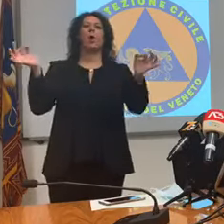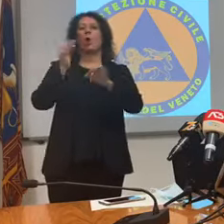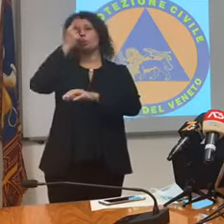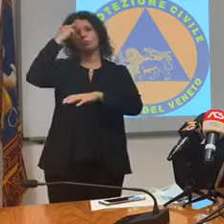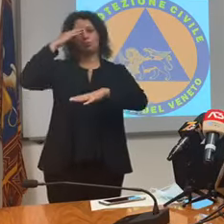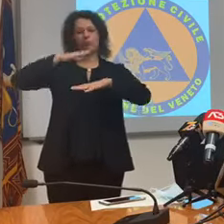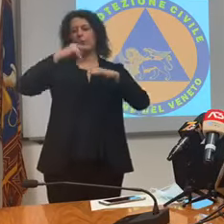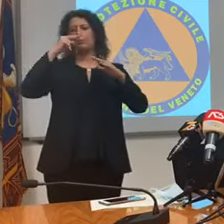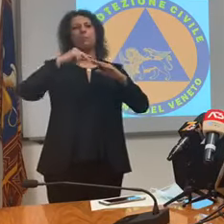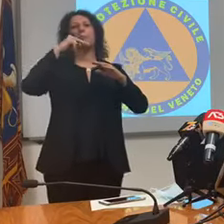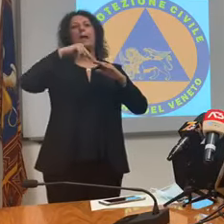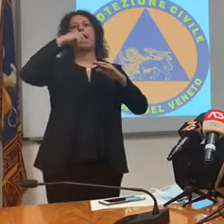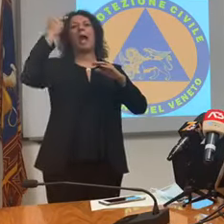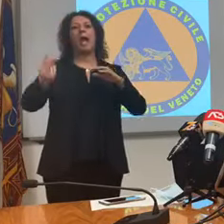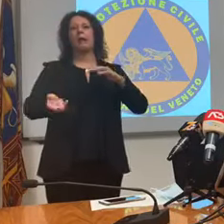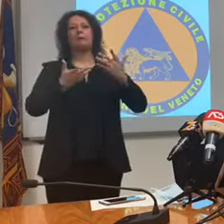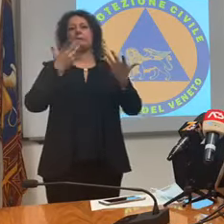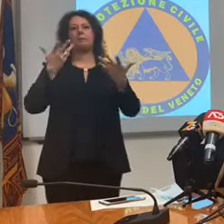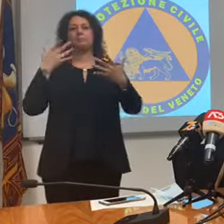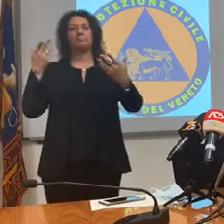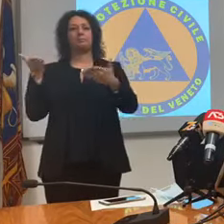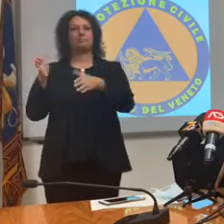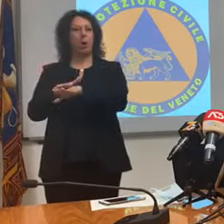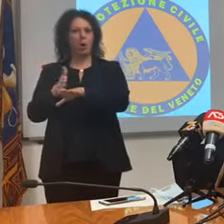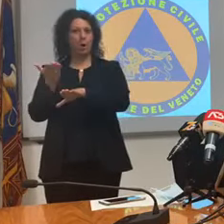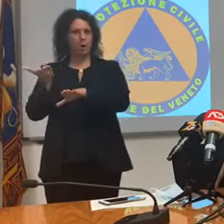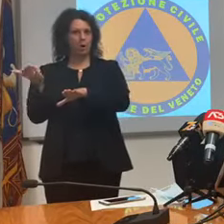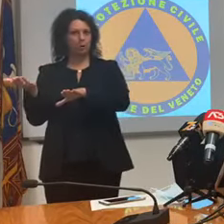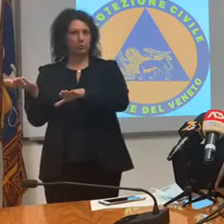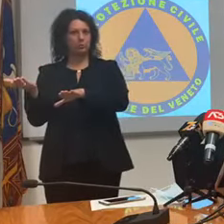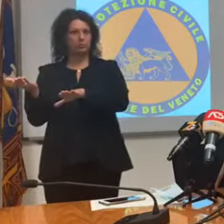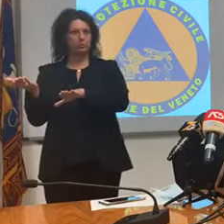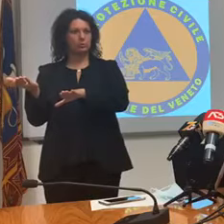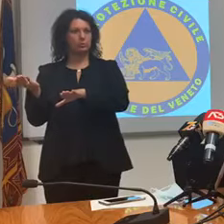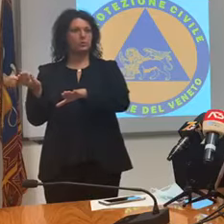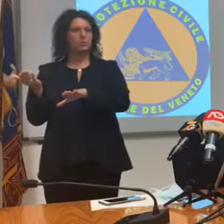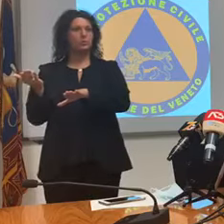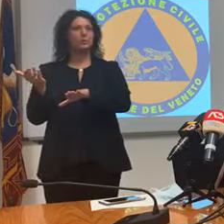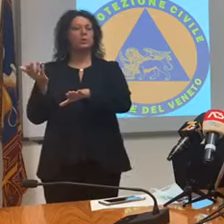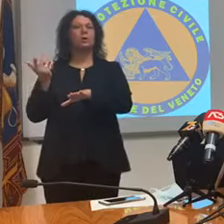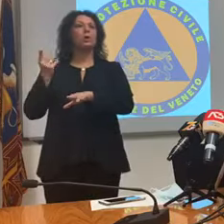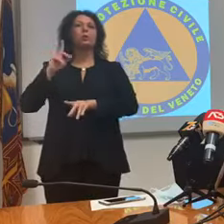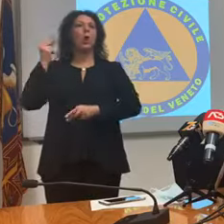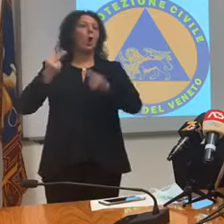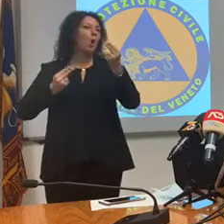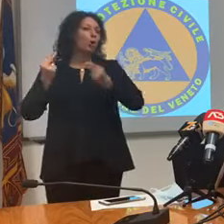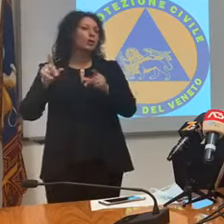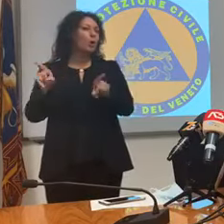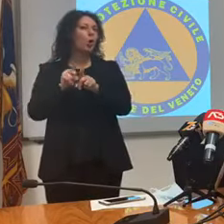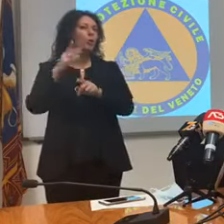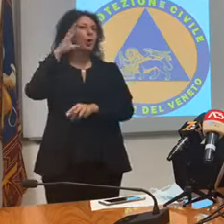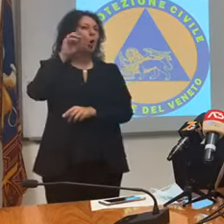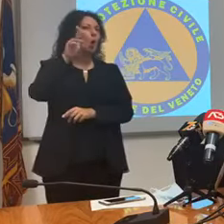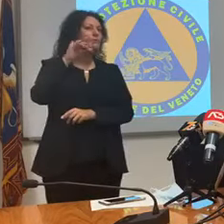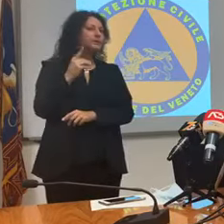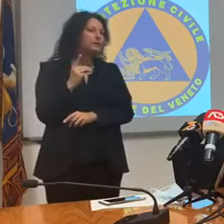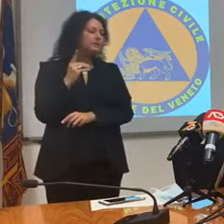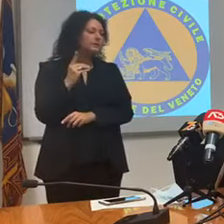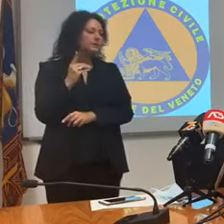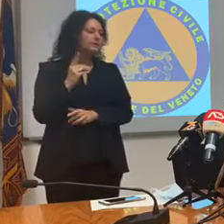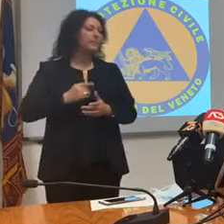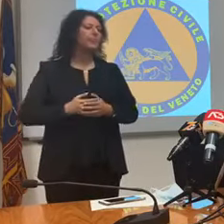un'impalcatura, eccetera, non vengono contestate. No, ma le morti, ma io sono... Anche se uno per Covid, voglio dire che non ha senso. Sì, no, ma adesso qui si è fatto